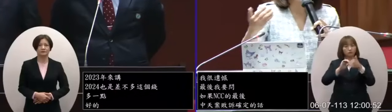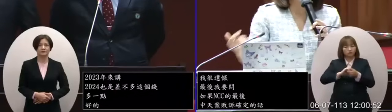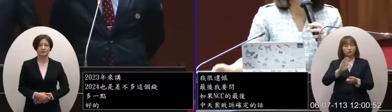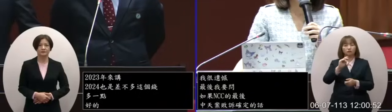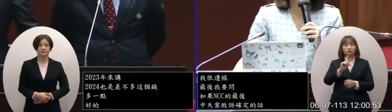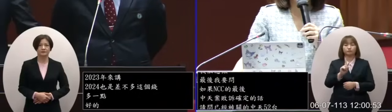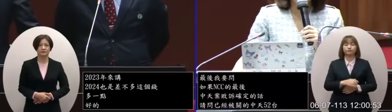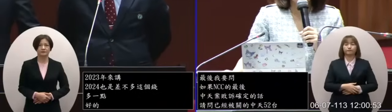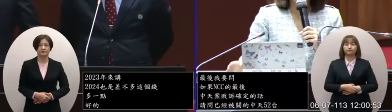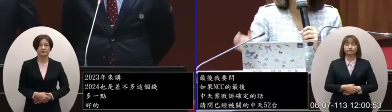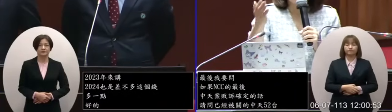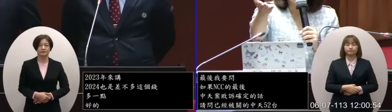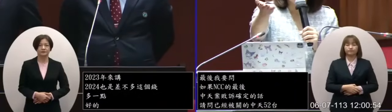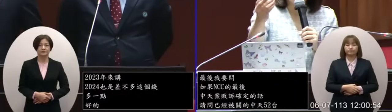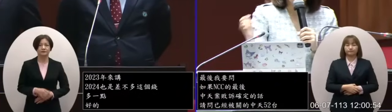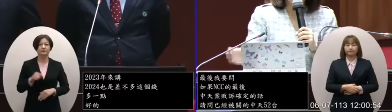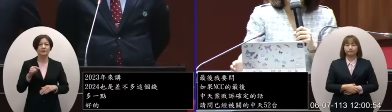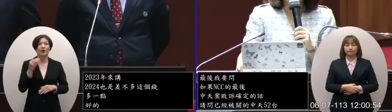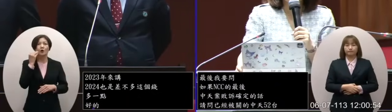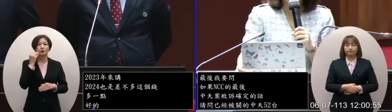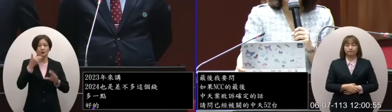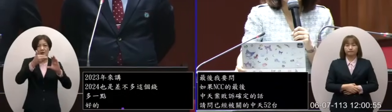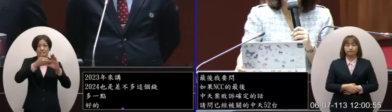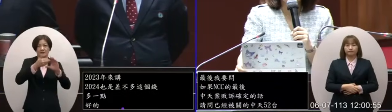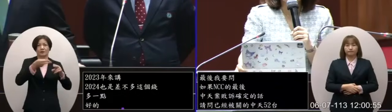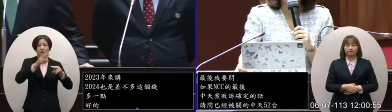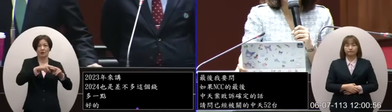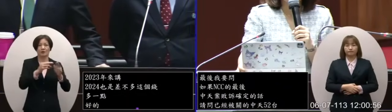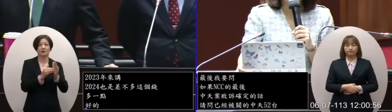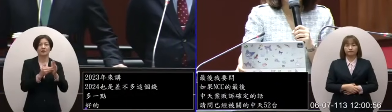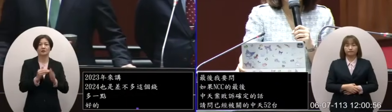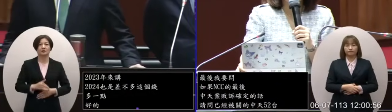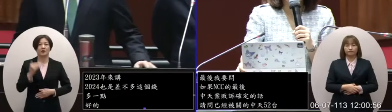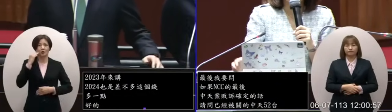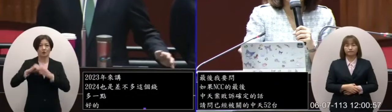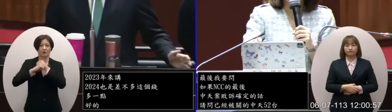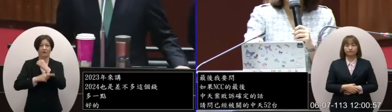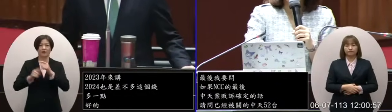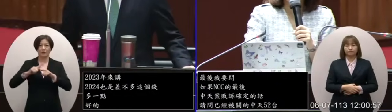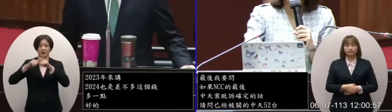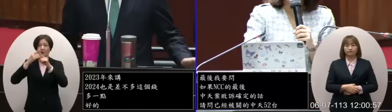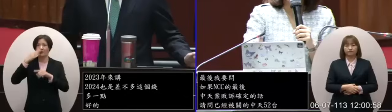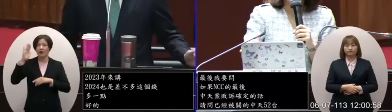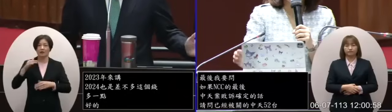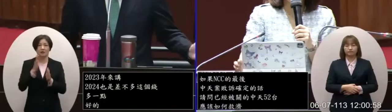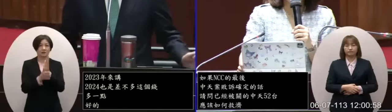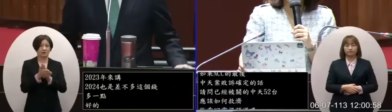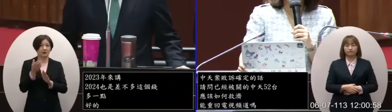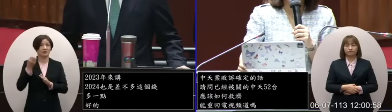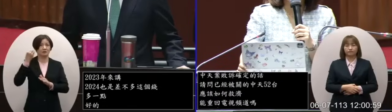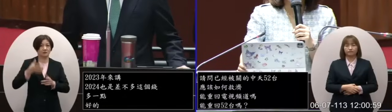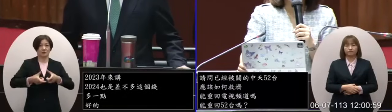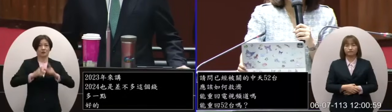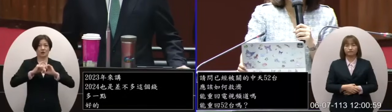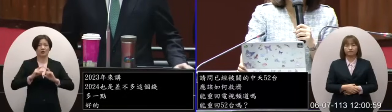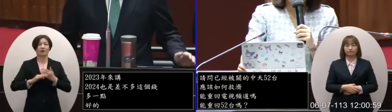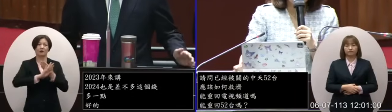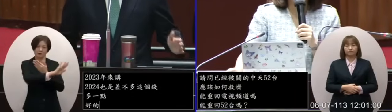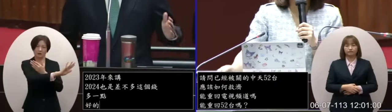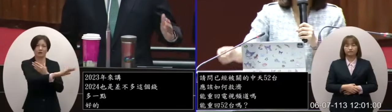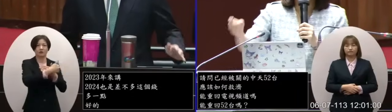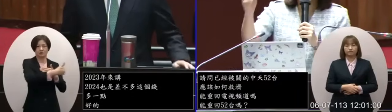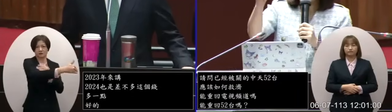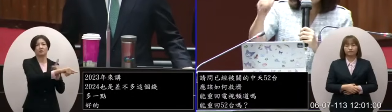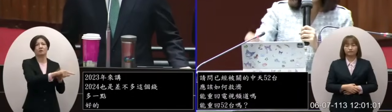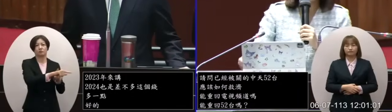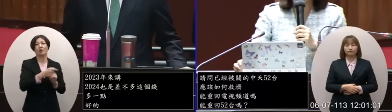个程序，已经被停掉的频道，即使经过法律的救济，他要重新回复，我相信还是有另外一个程序。必